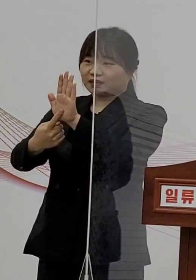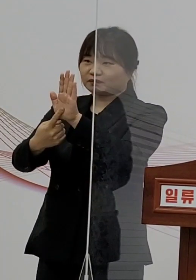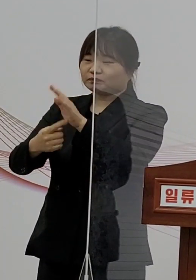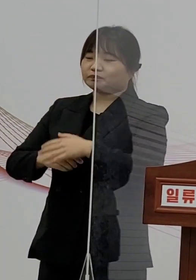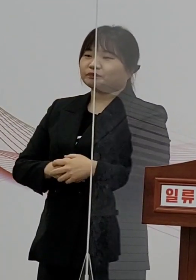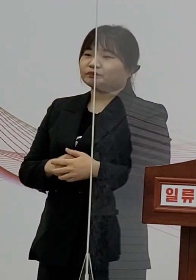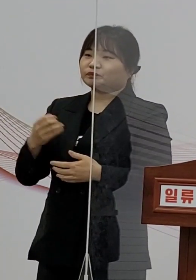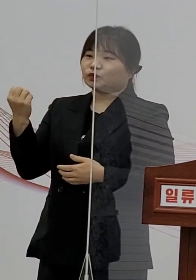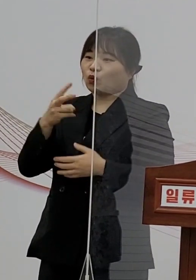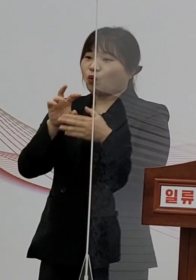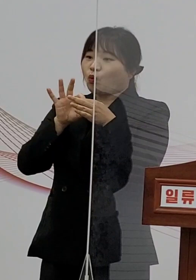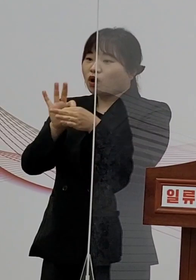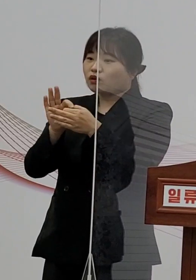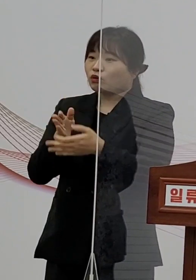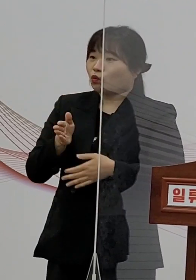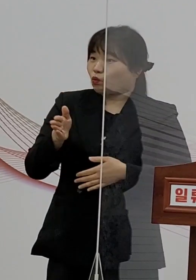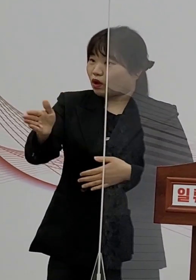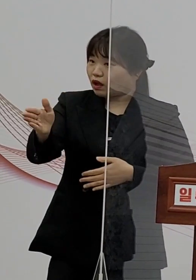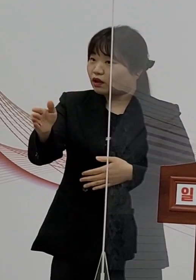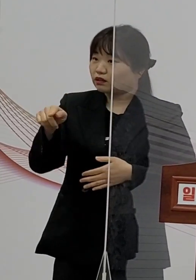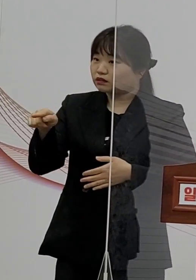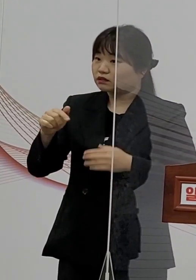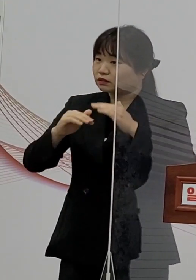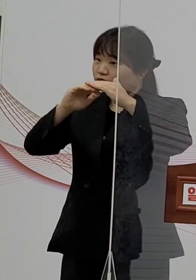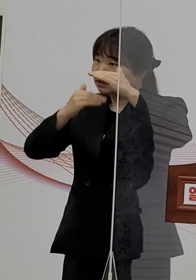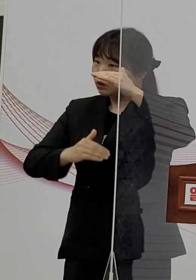그리고 관련 부처에 이와 관련한